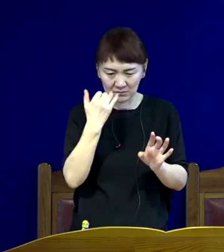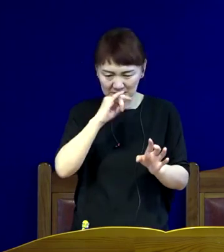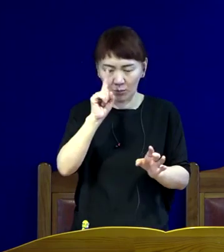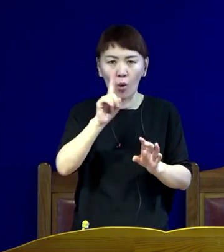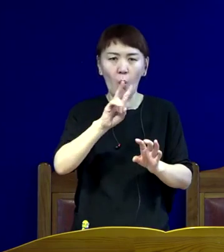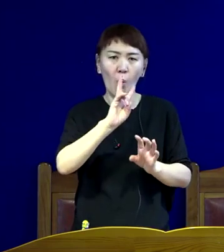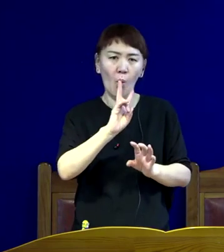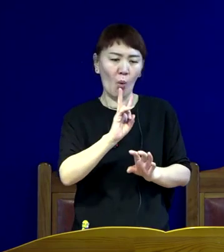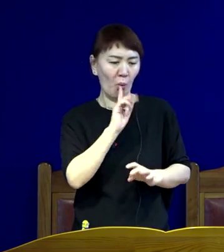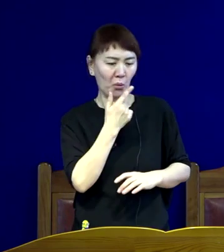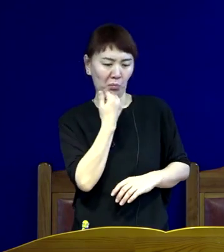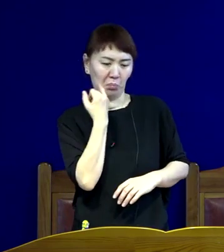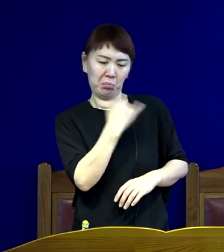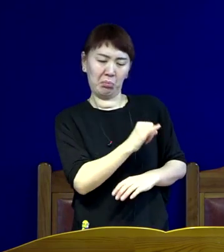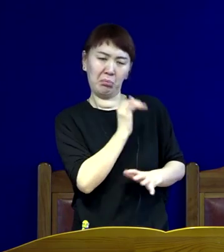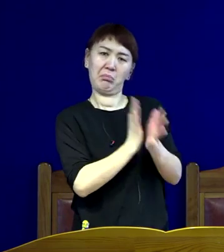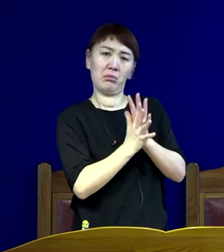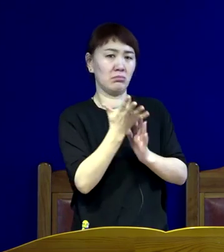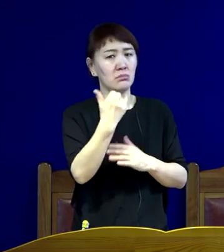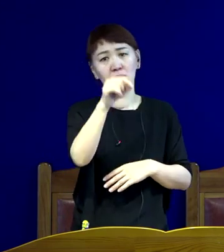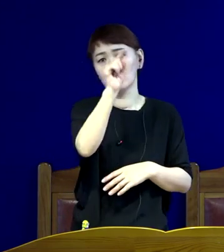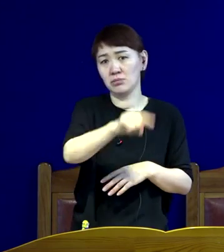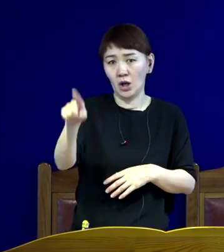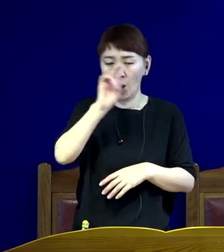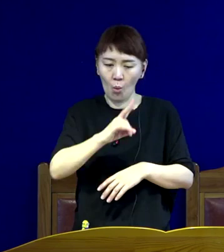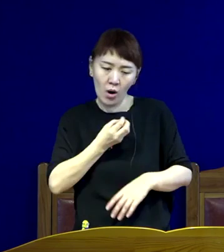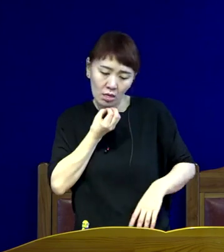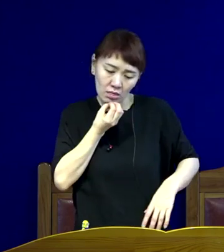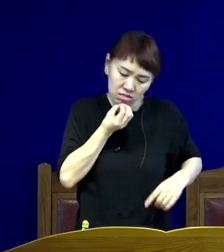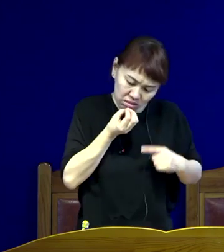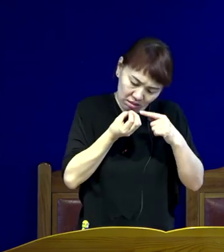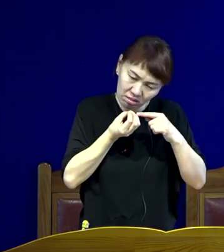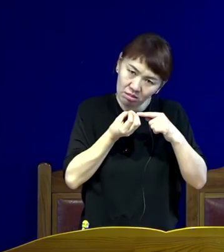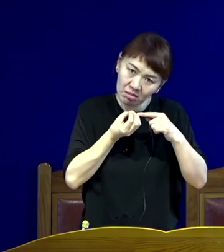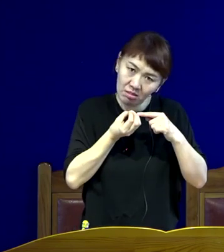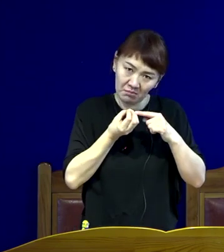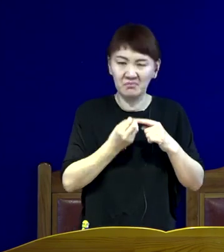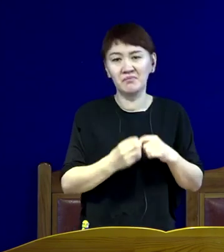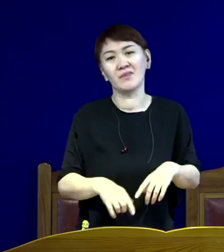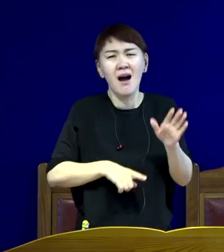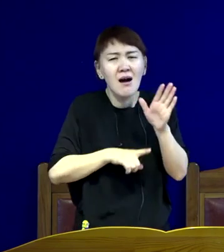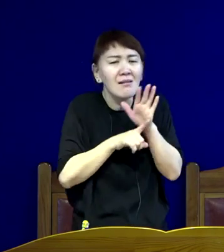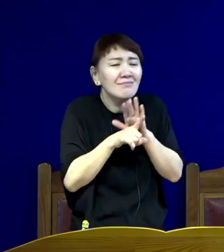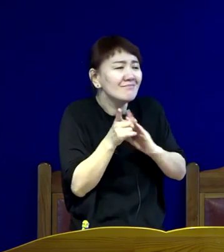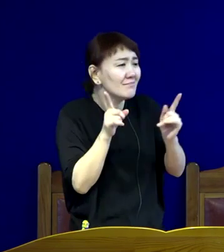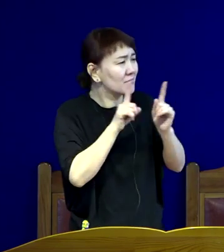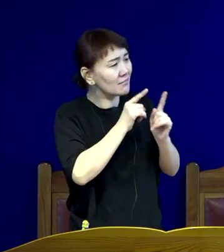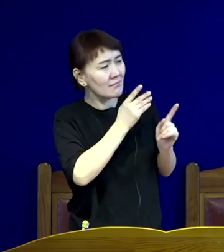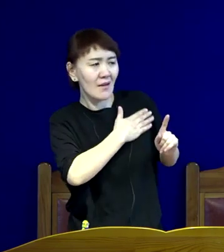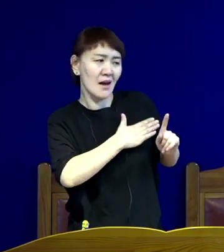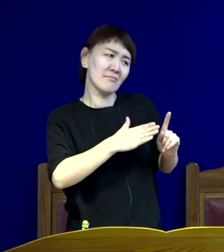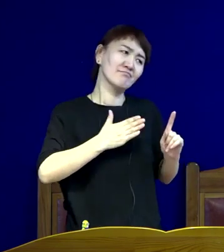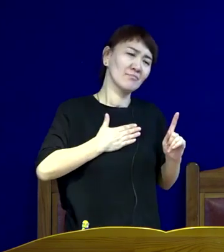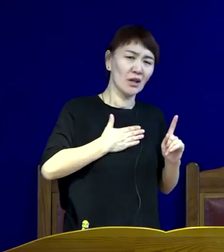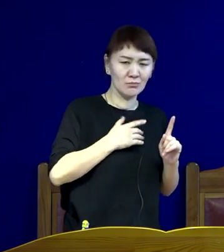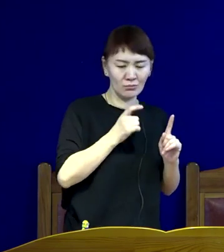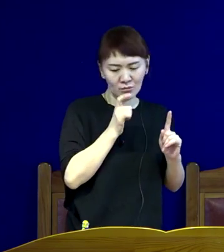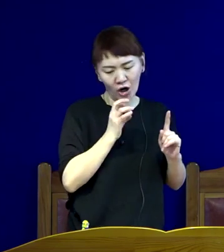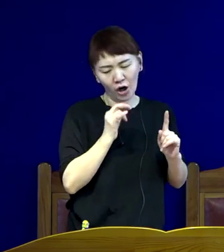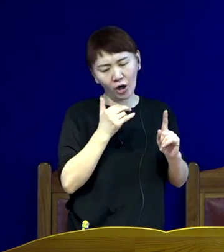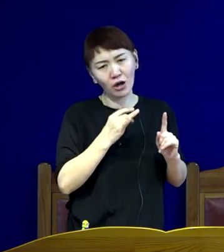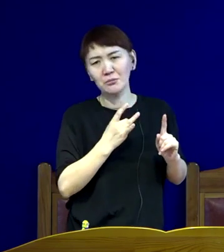үг хэллийн сонголт ч гэсэн маш чухал. Дөнгөж эхлэн гутаал одоо хонгор минь хайраа гэж хэлгийм байлээ.